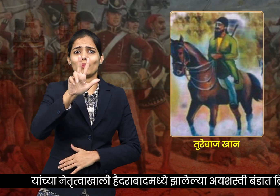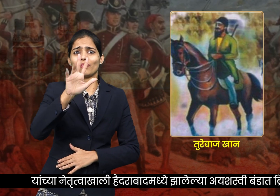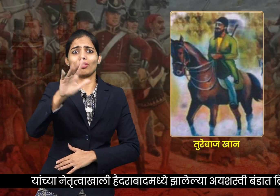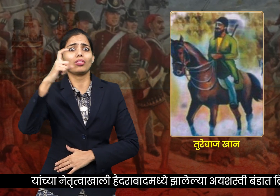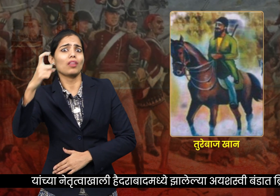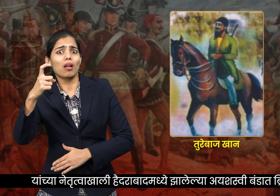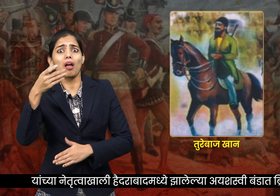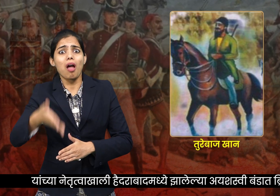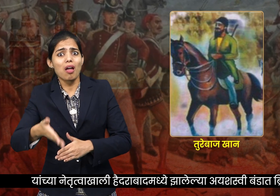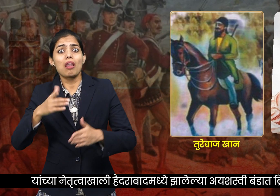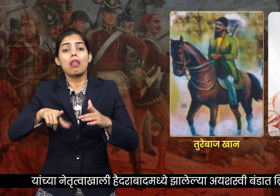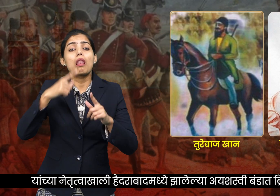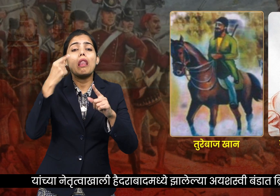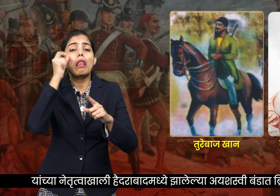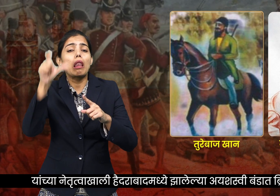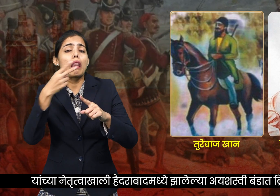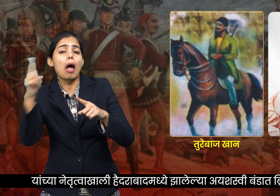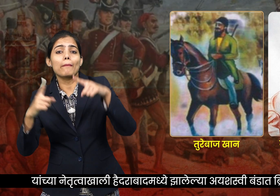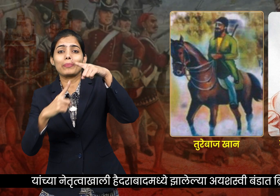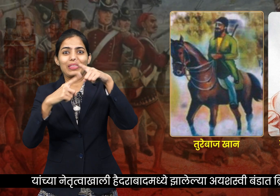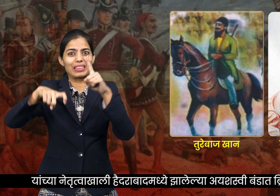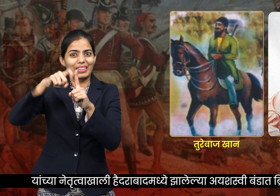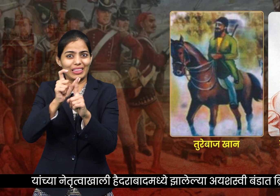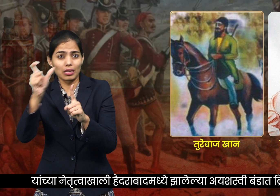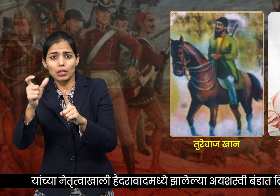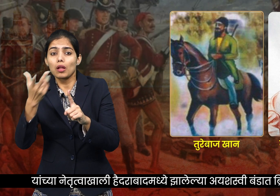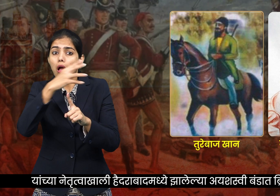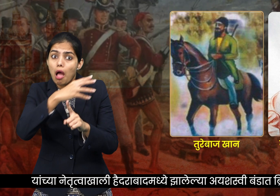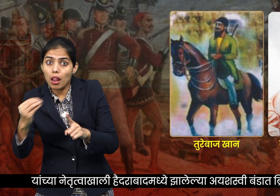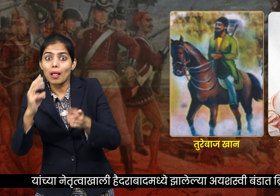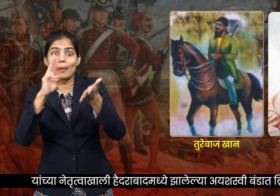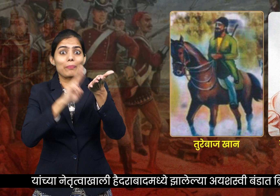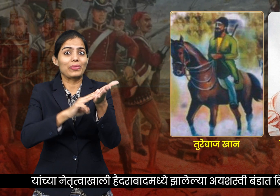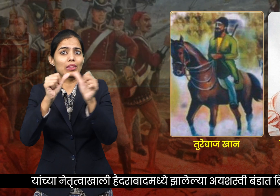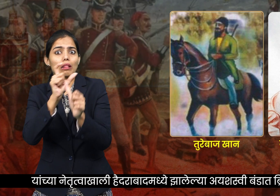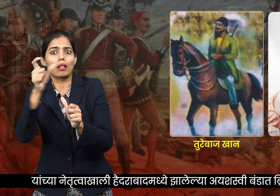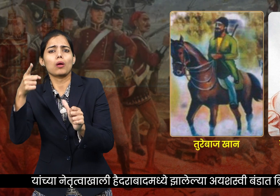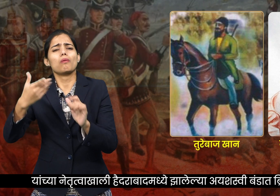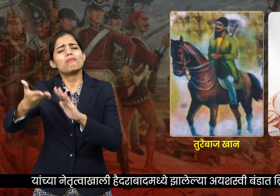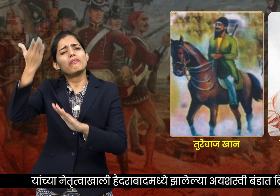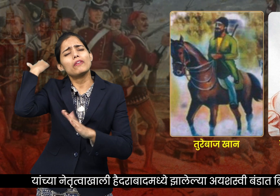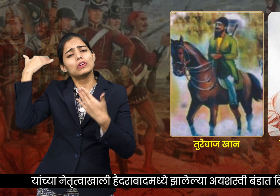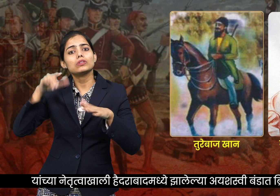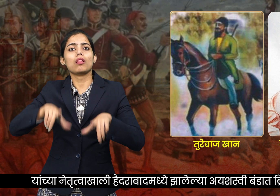यांच्या नेतृत्वाखाली हैदराबाद मध्ये झालेल्या अयशस्वी बंडात